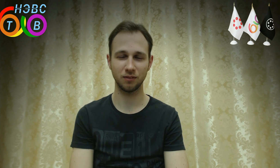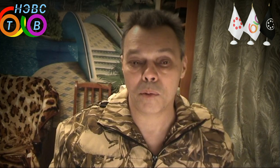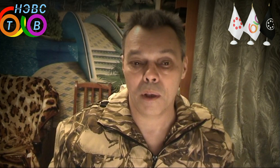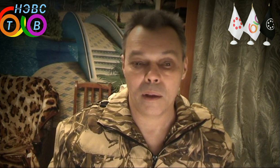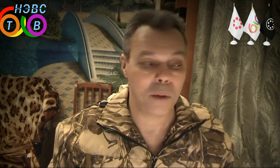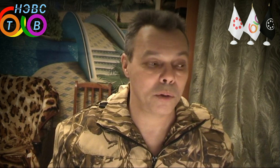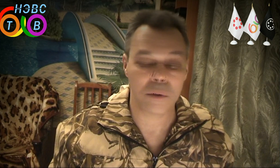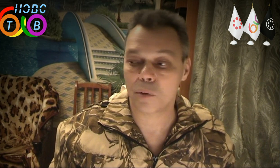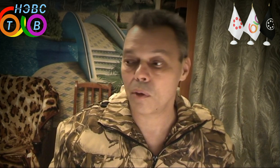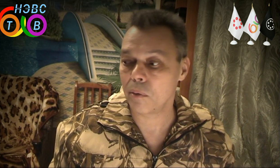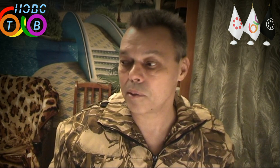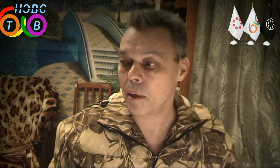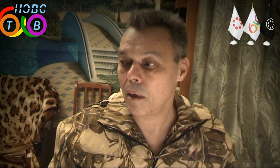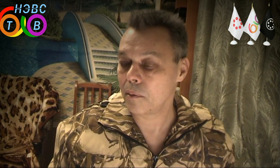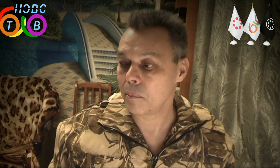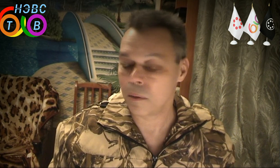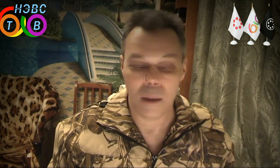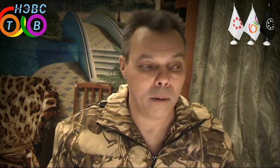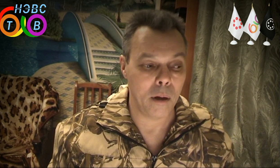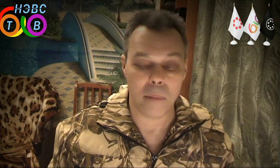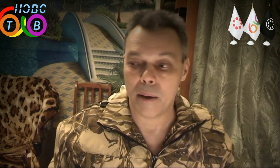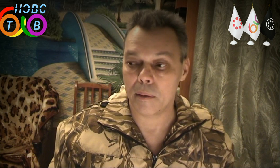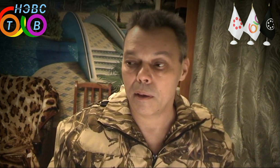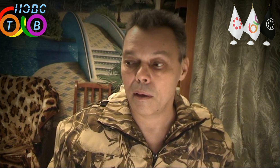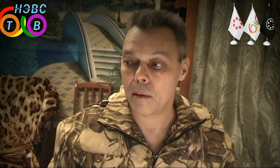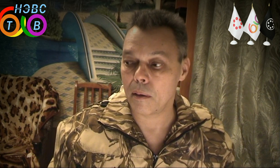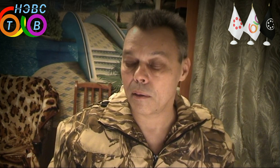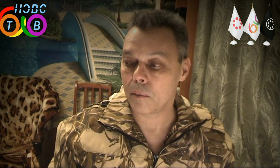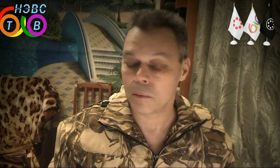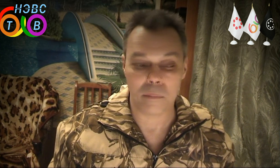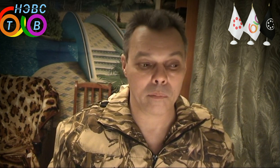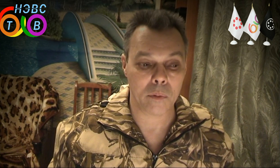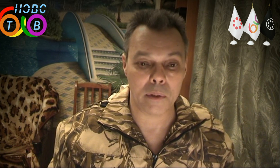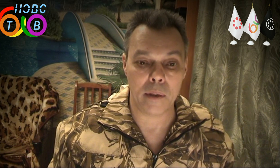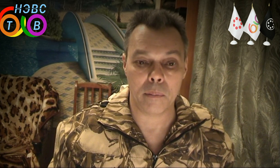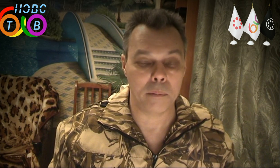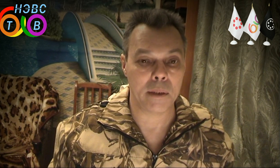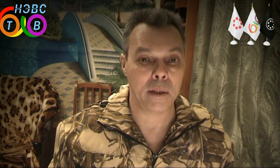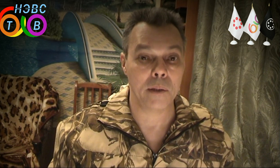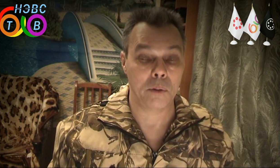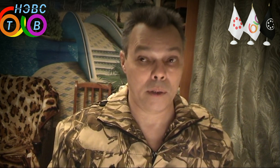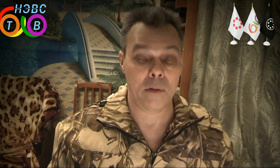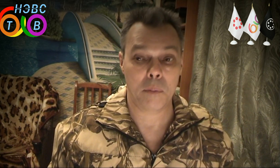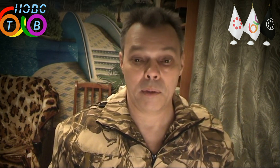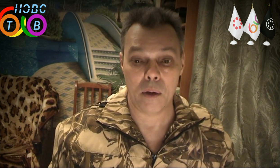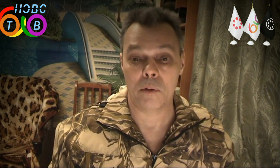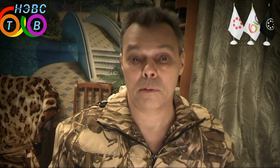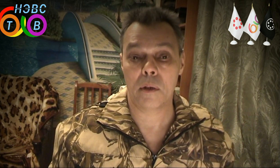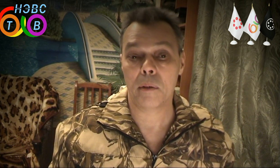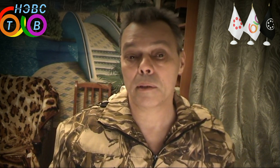помню, когда учился в школе, у нас один был парень, он, вы знаете, был мазохист, вот сейчас я вспоминаю, он действительно был